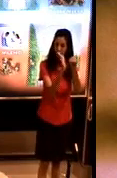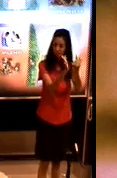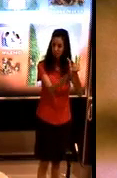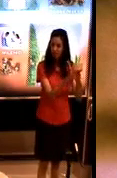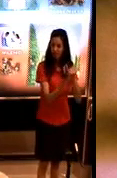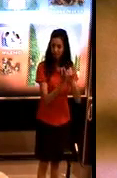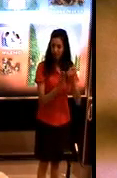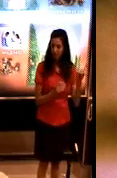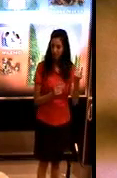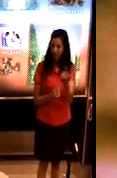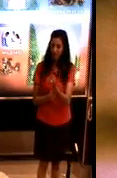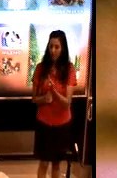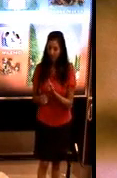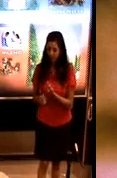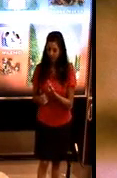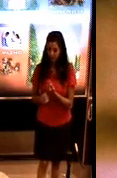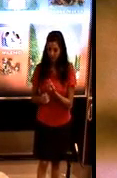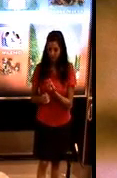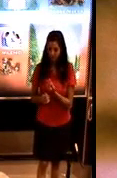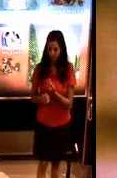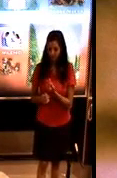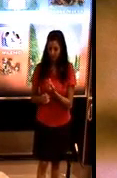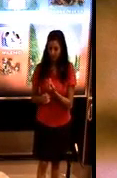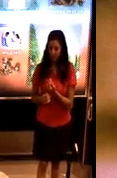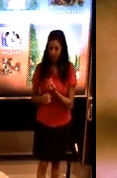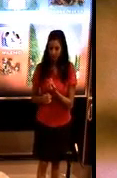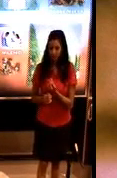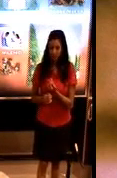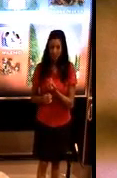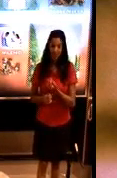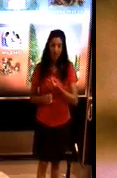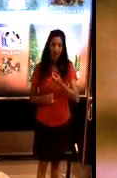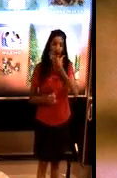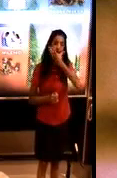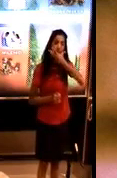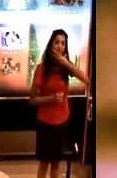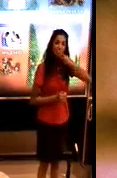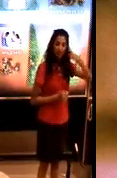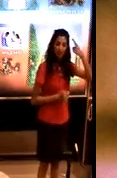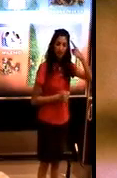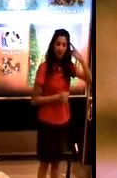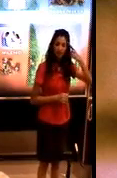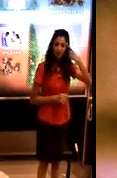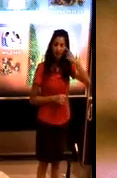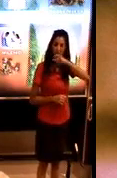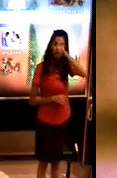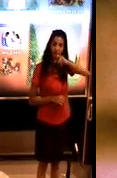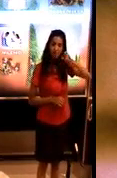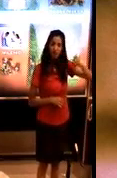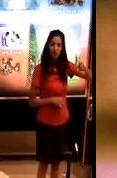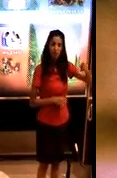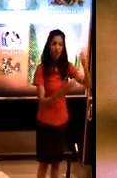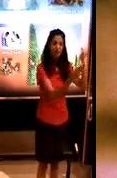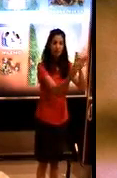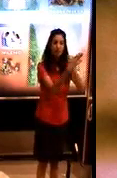específica. Y saben, ¿a quiénes Dios desea sellar? A los siervos de nuestro Dios.